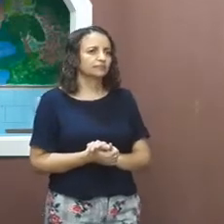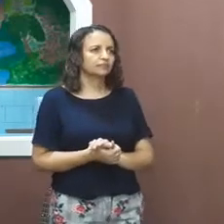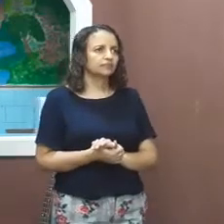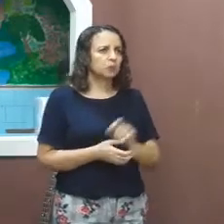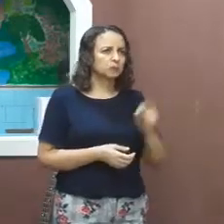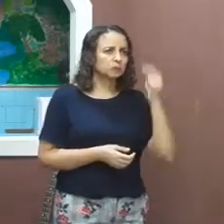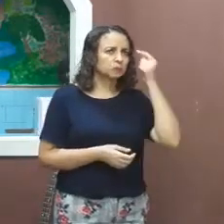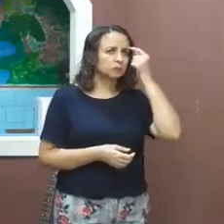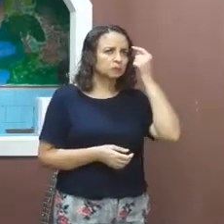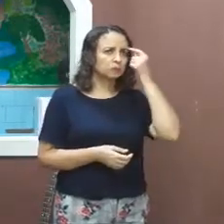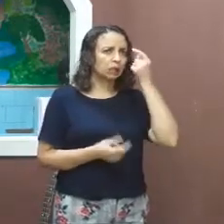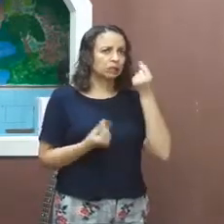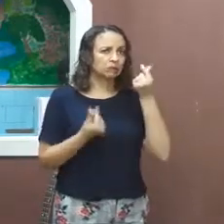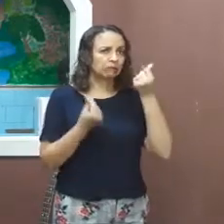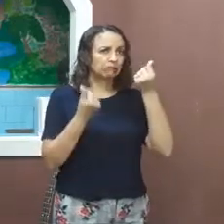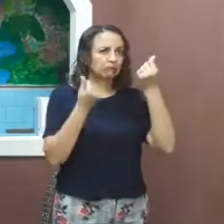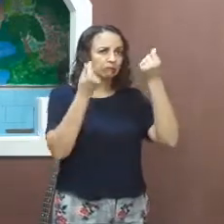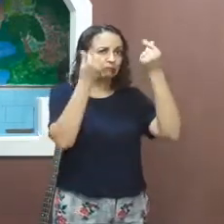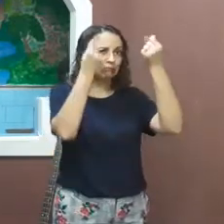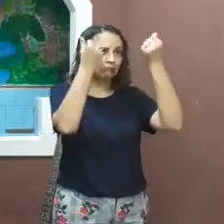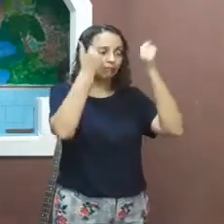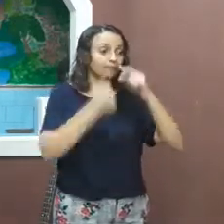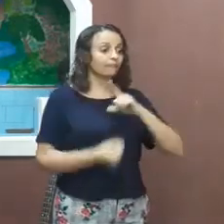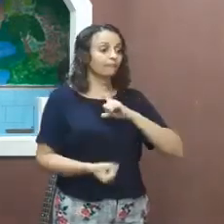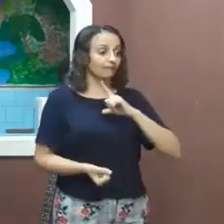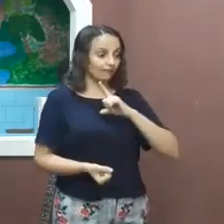Você imagine o dinheiro que esse camarada ganha.